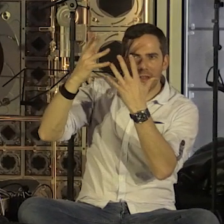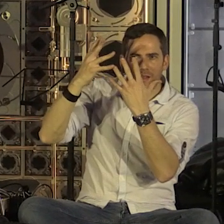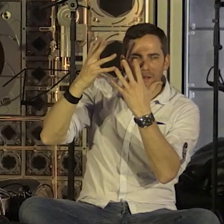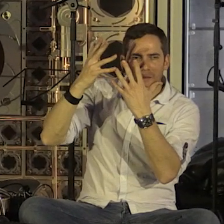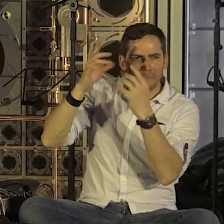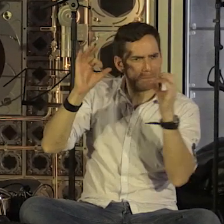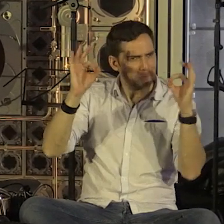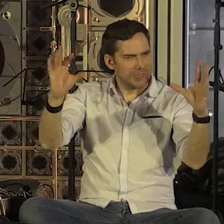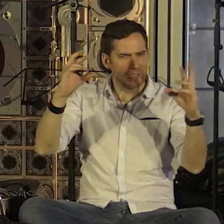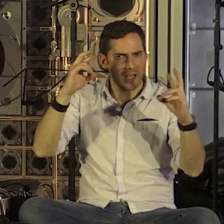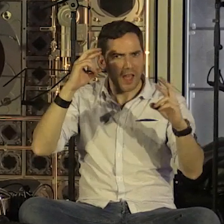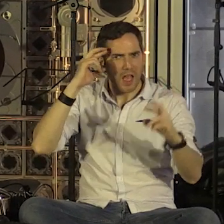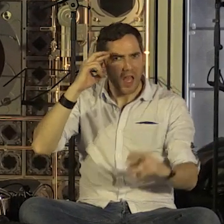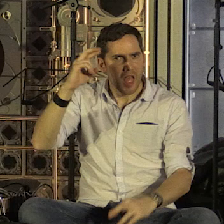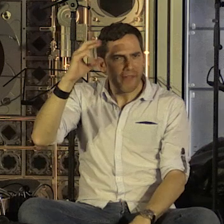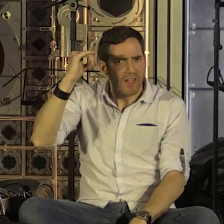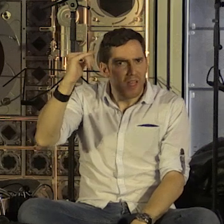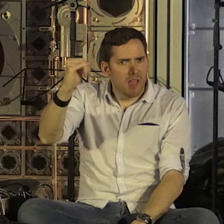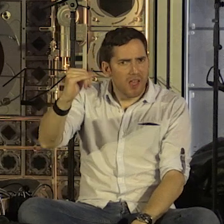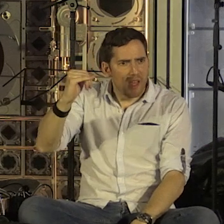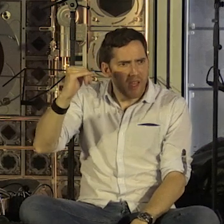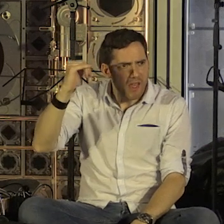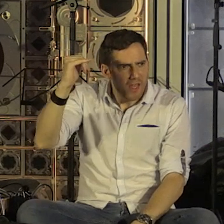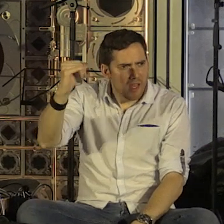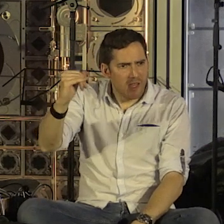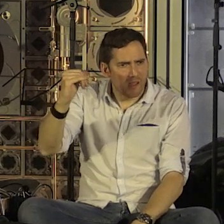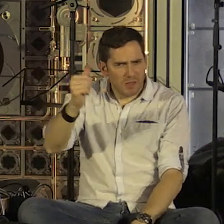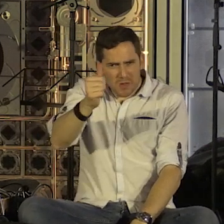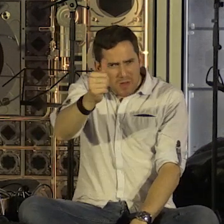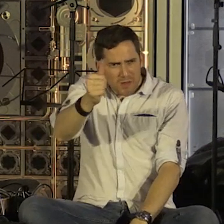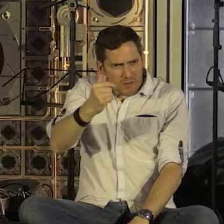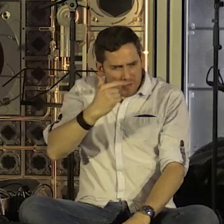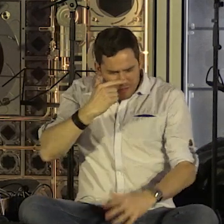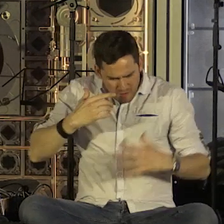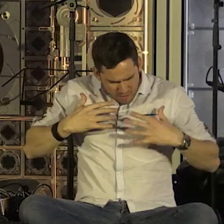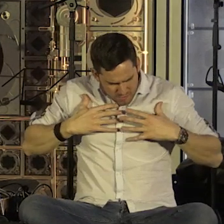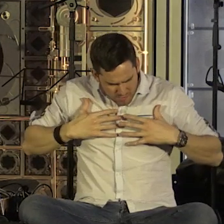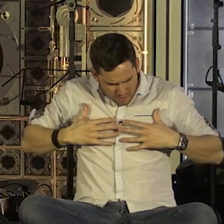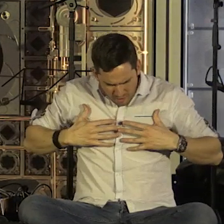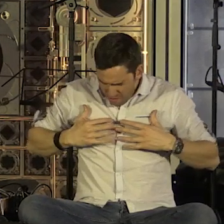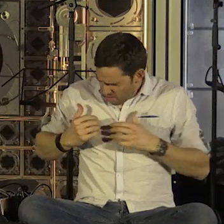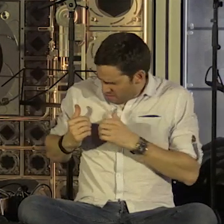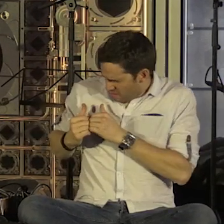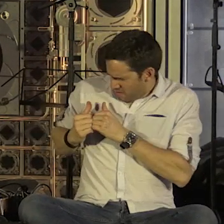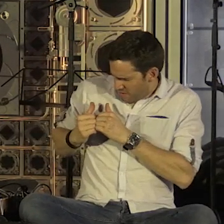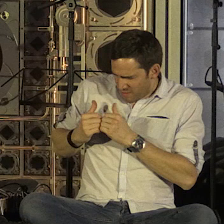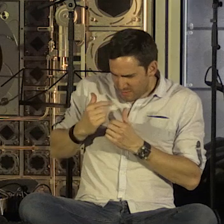attardé Les ailes engourdit ton corps le long du nien en dormant